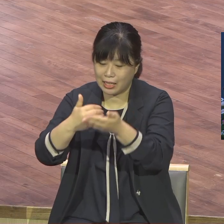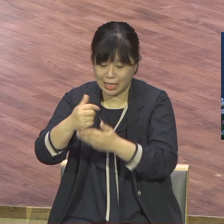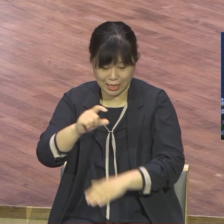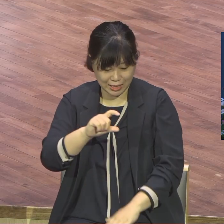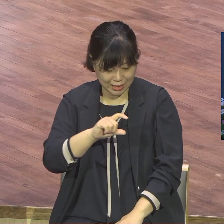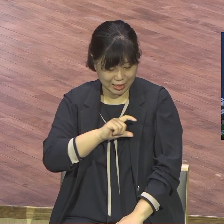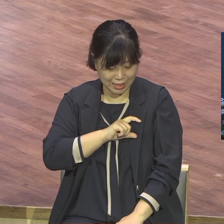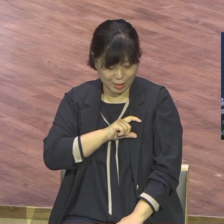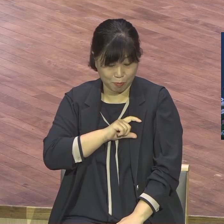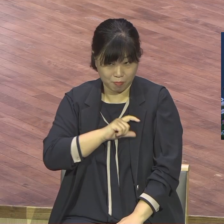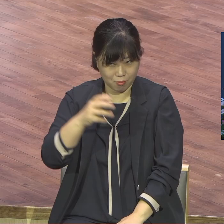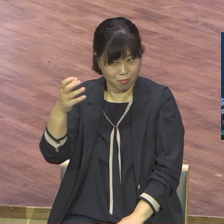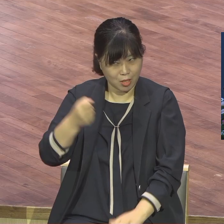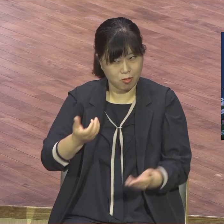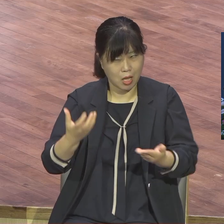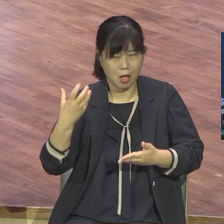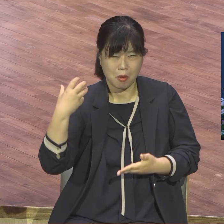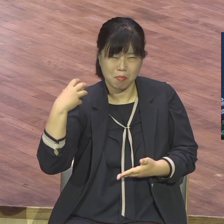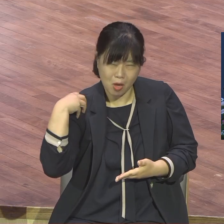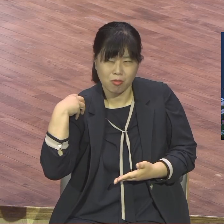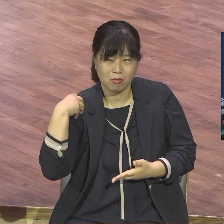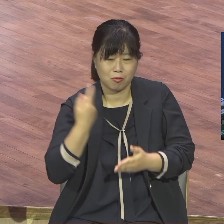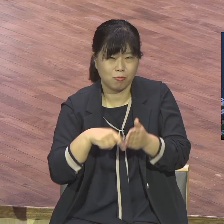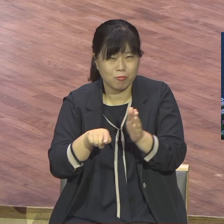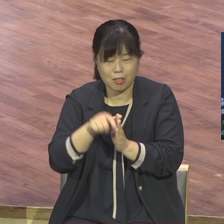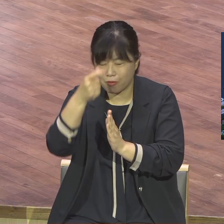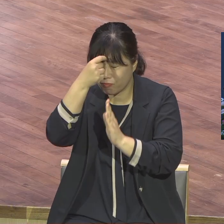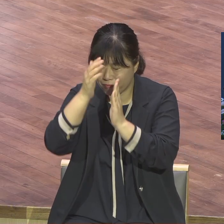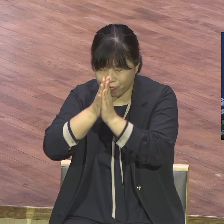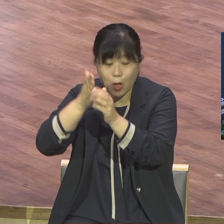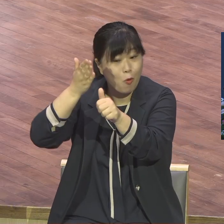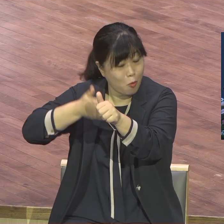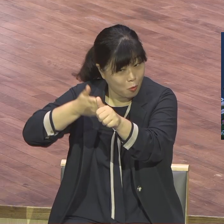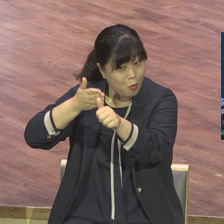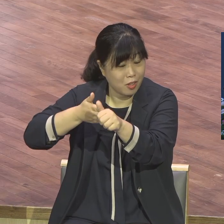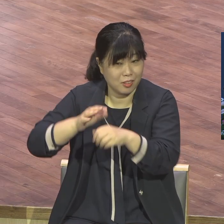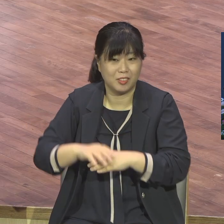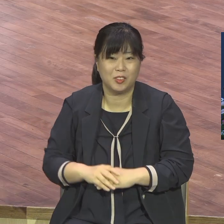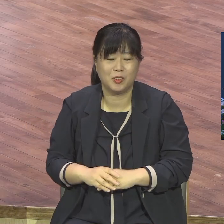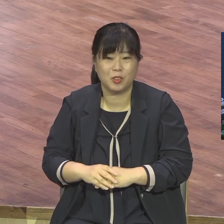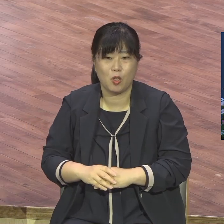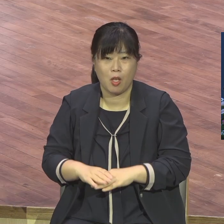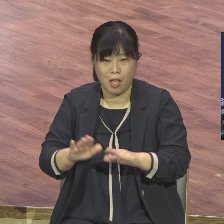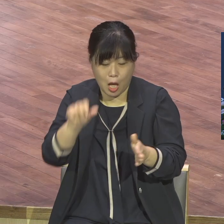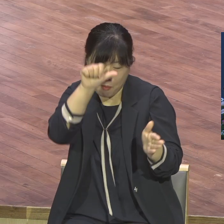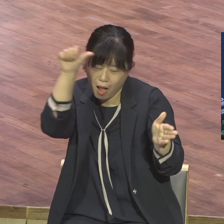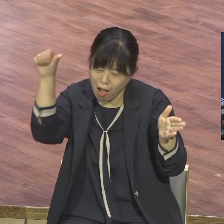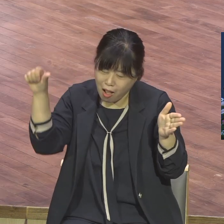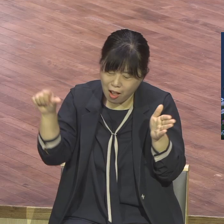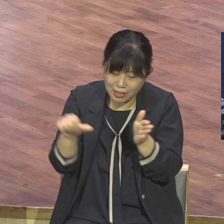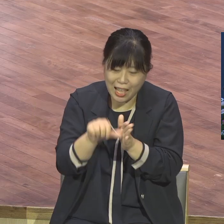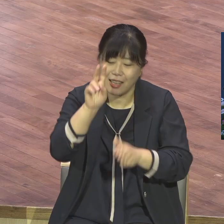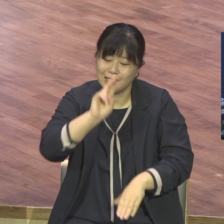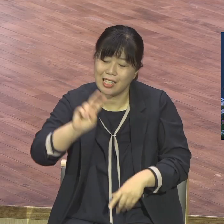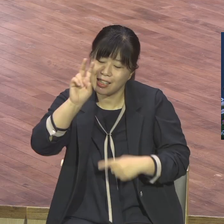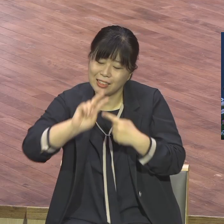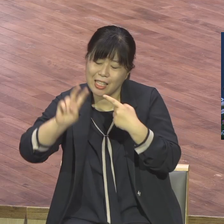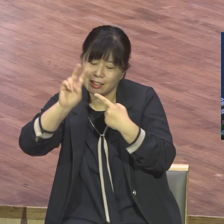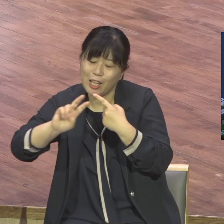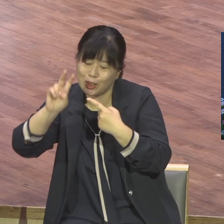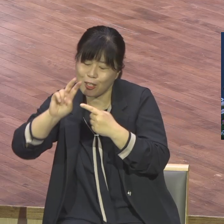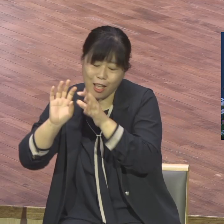우리의 사명을 감당할 수 있도록 간구하는 것입니다. 평생에 여러분 입에서 찬양이 떠나지 말길